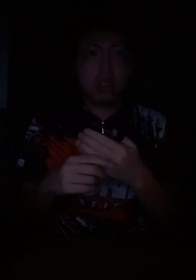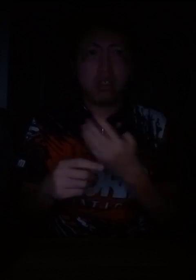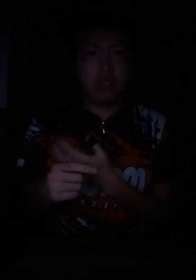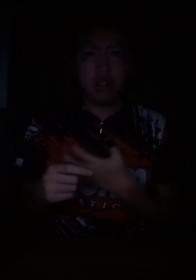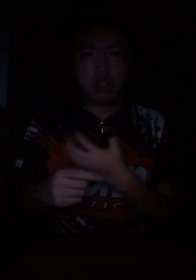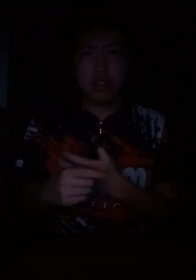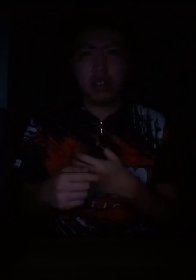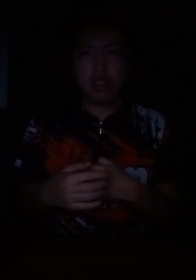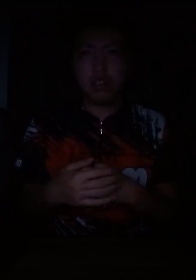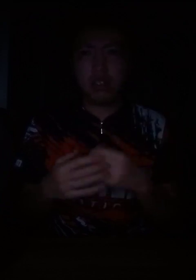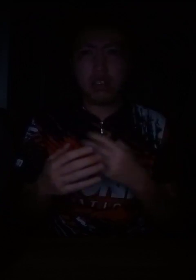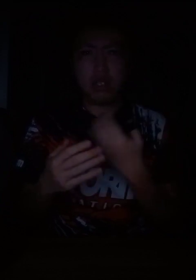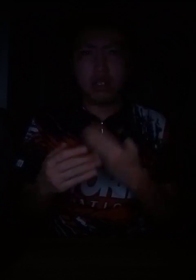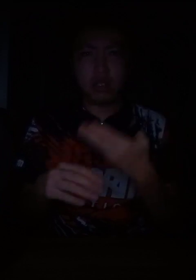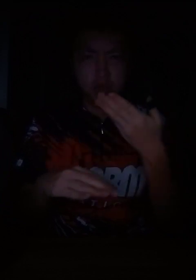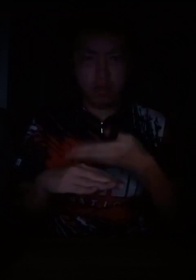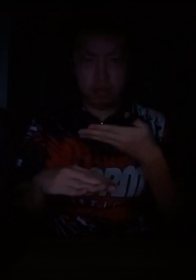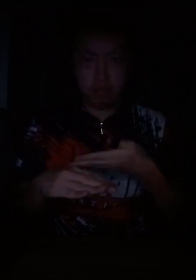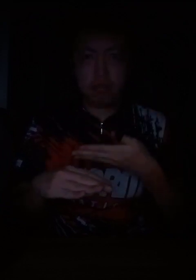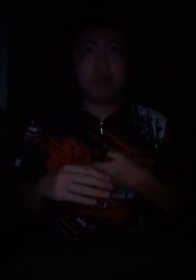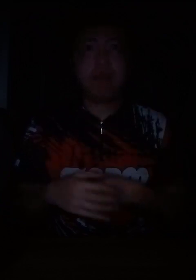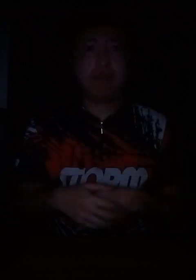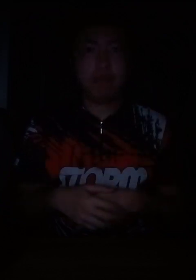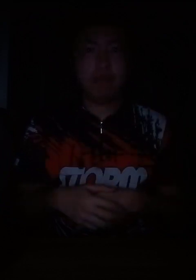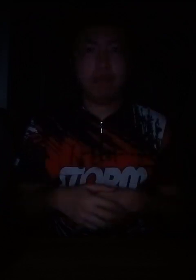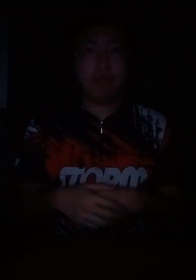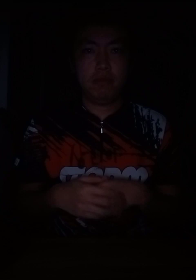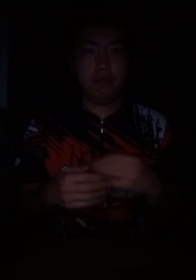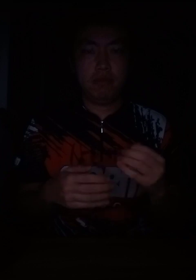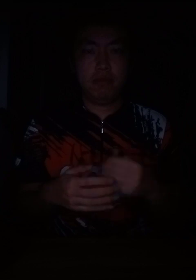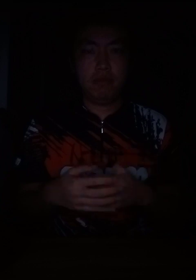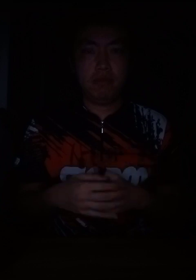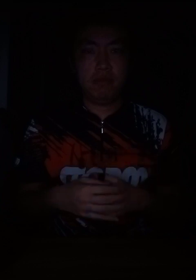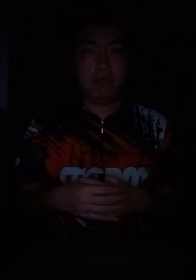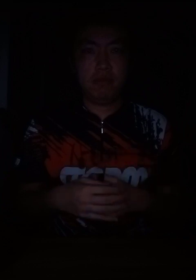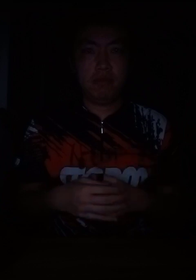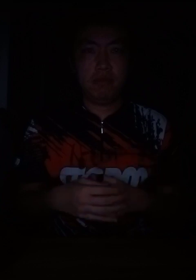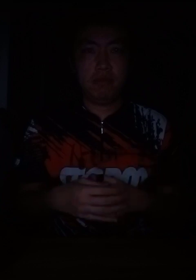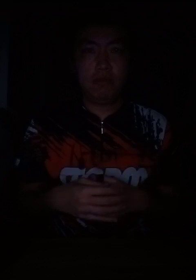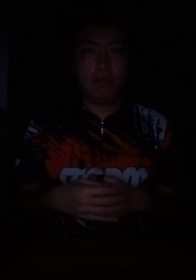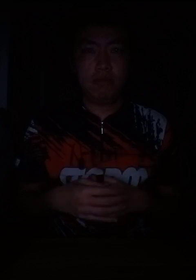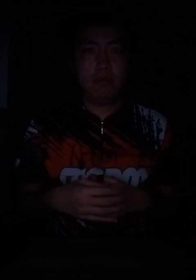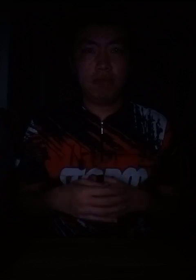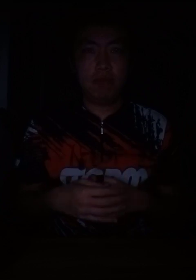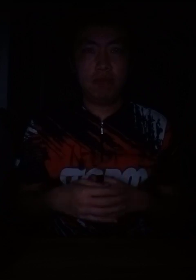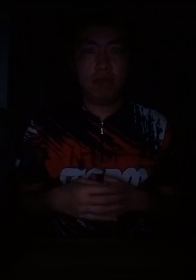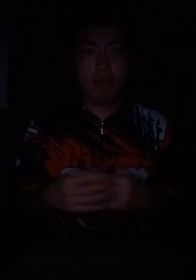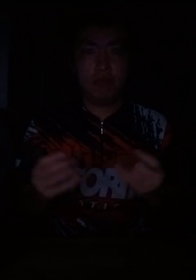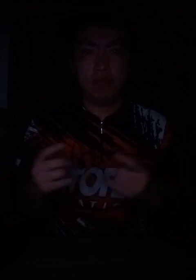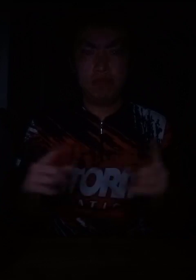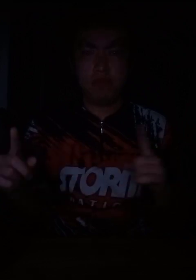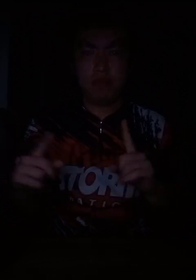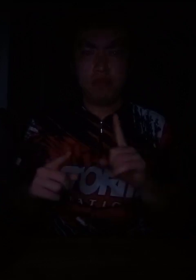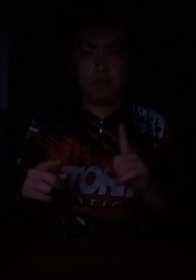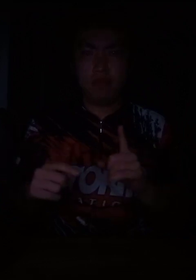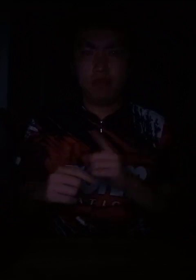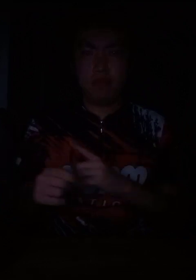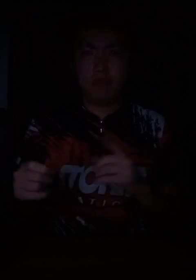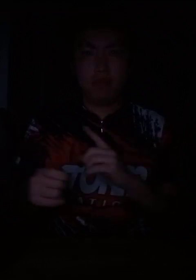괜찮으시냐, 잘 참아주셔서 감사하다 등의 위로를 건넸다고 합니다. 네, 아무래도 가장 궁금한 점은 도대체 왜 이런